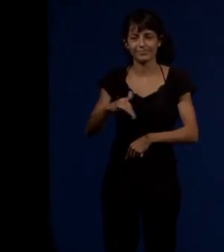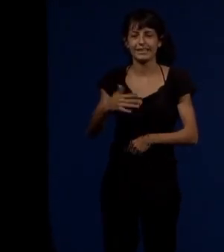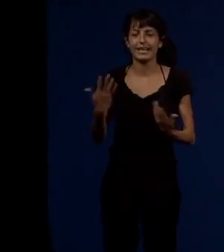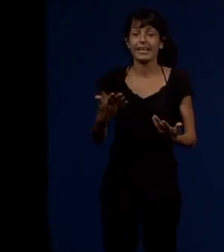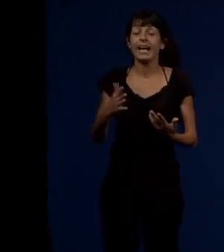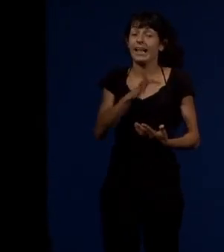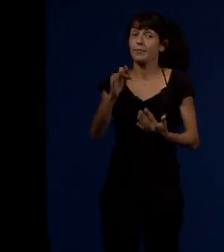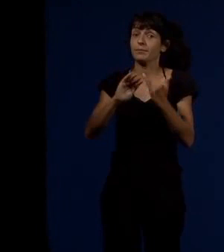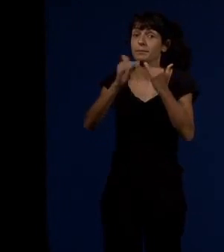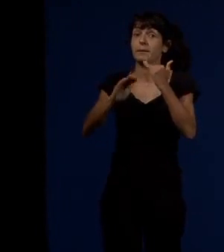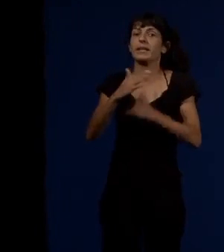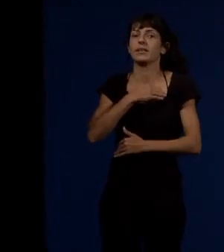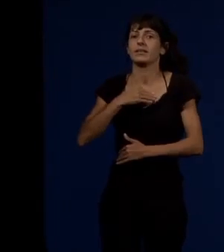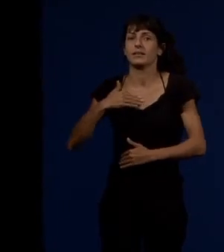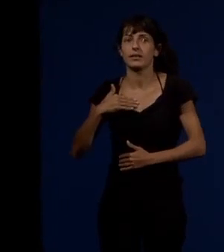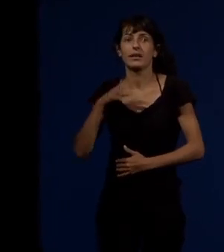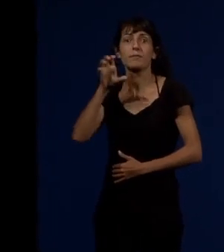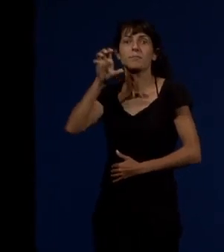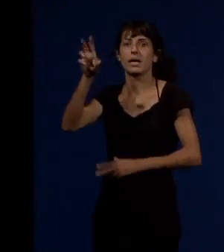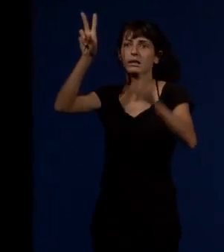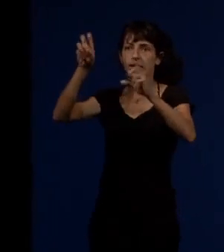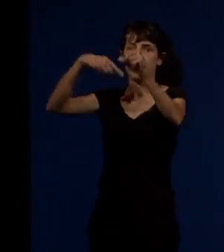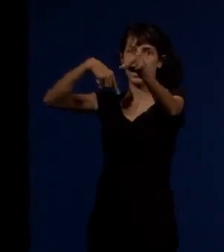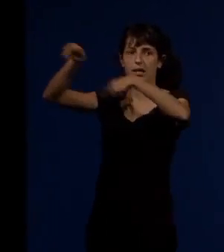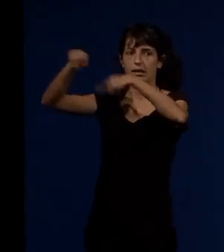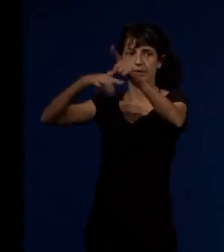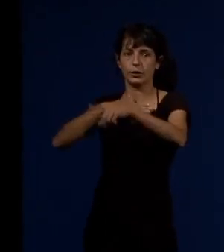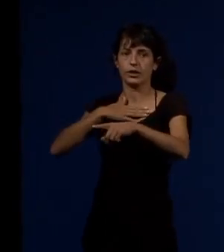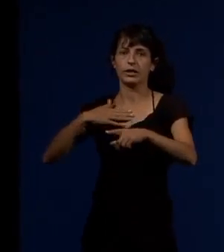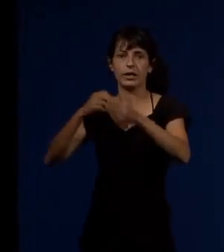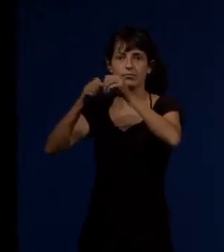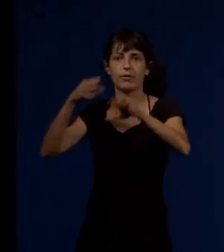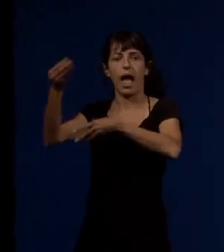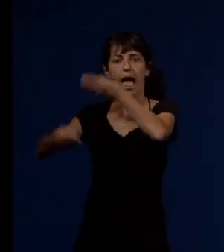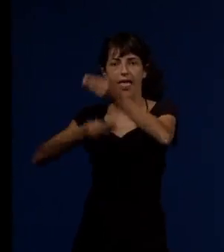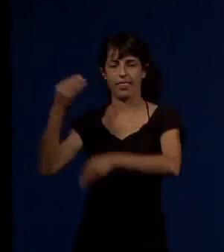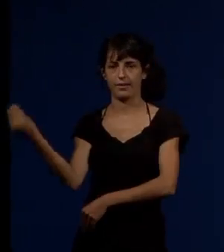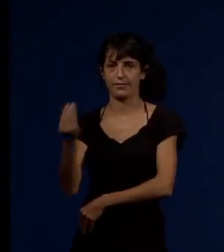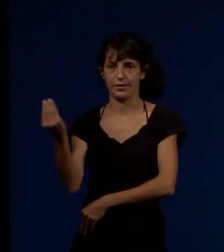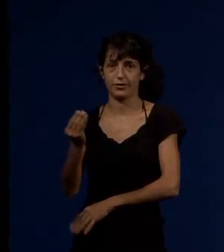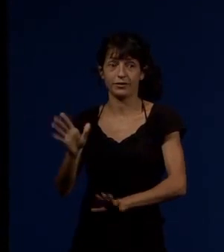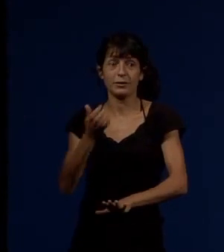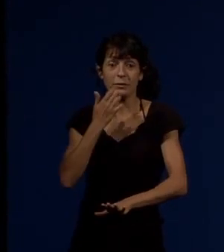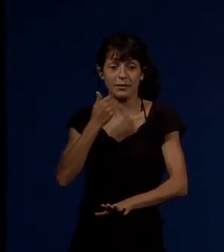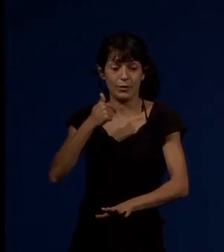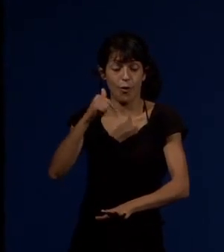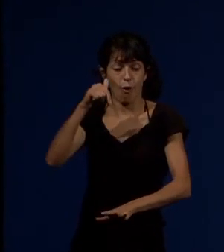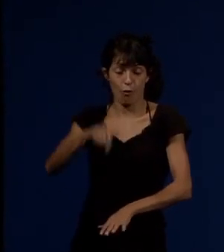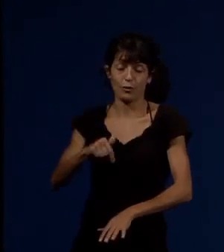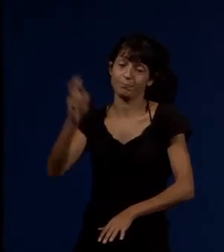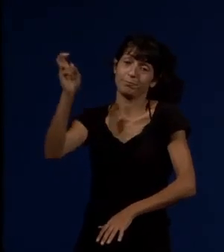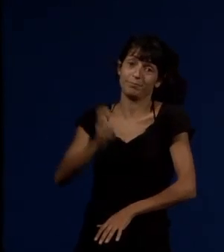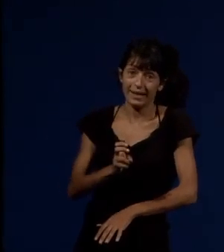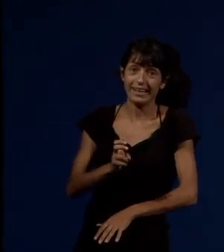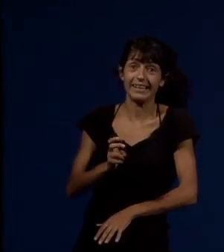quere vertebrar este país a través de transporte público, a min hoxe resultaríame imposible vir aquí en transporte público, ben sabedes